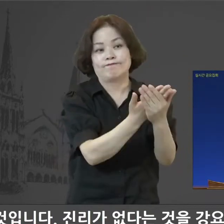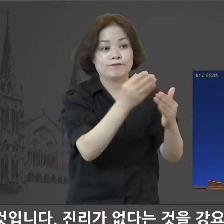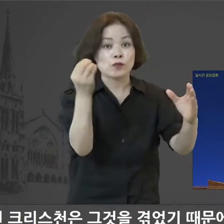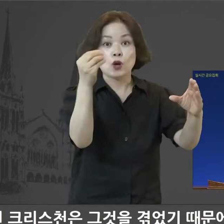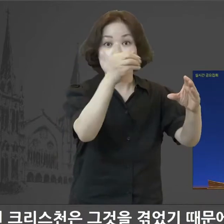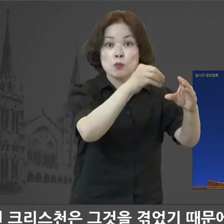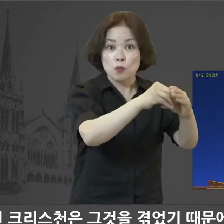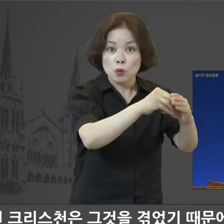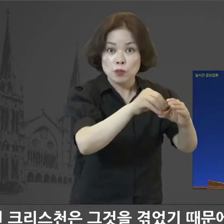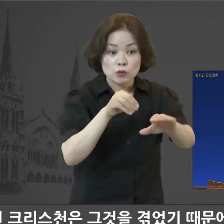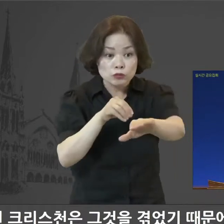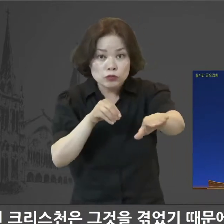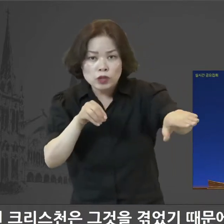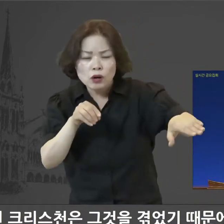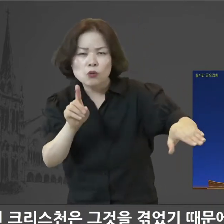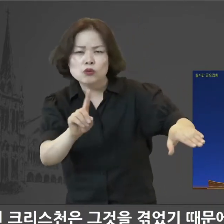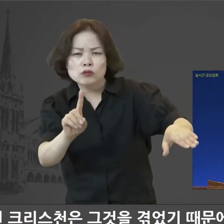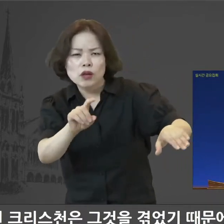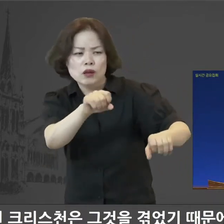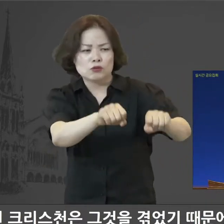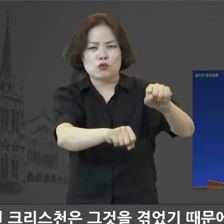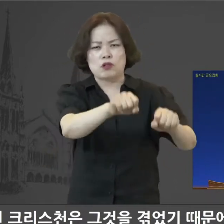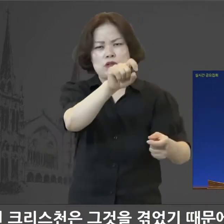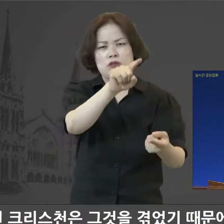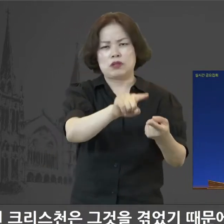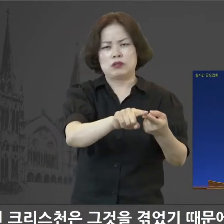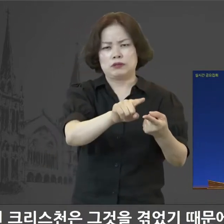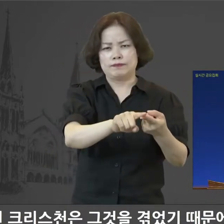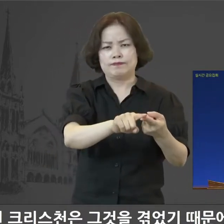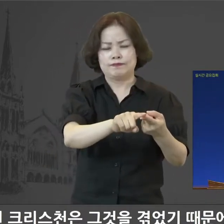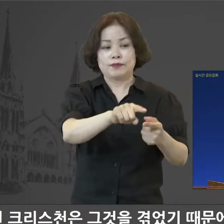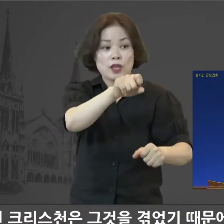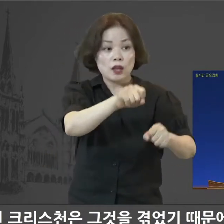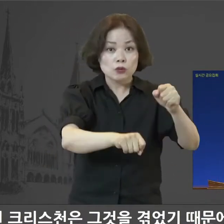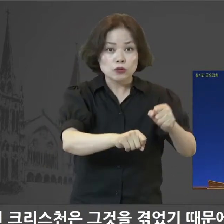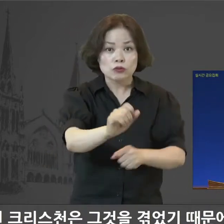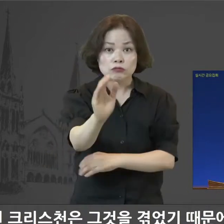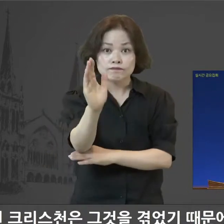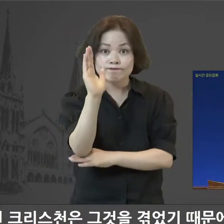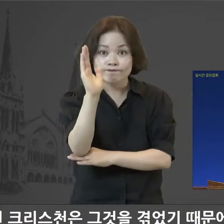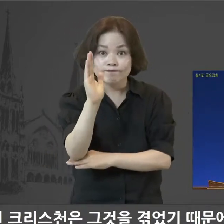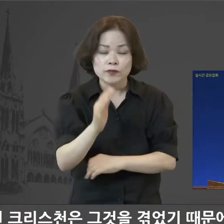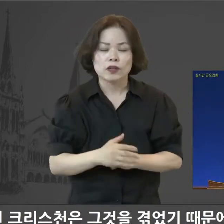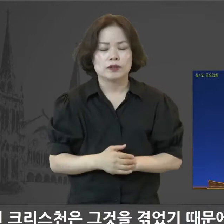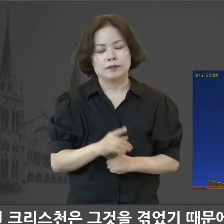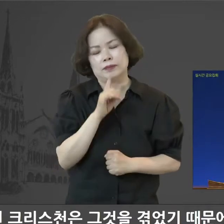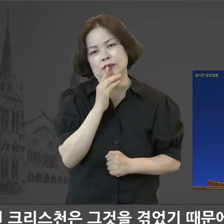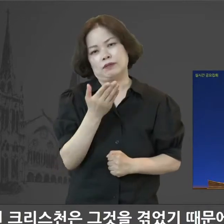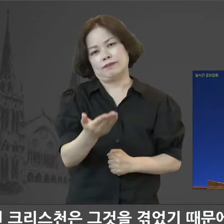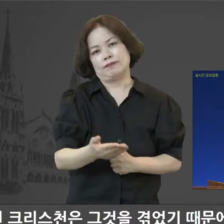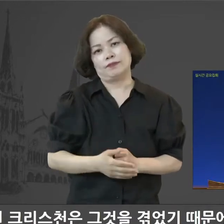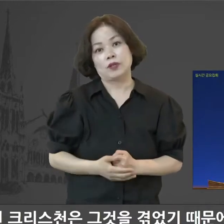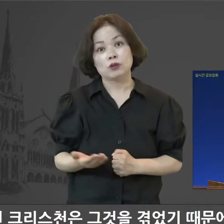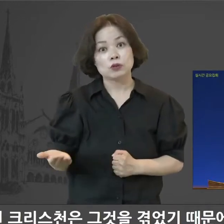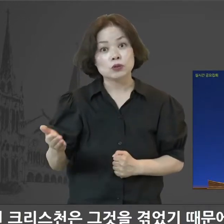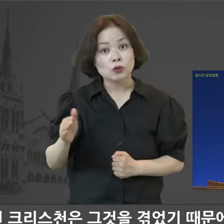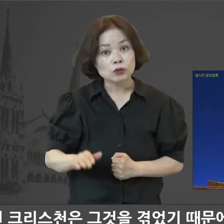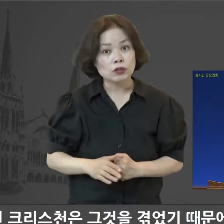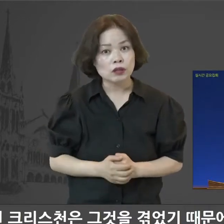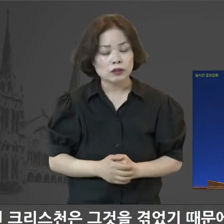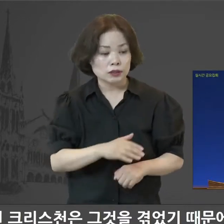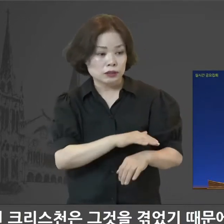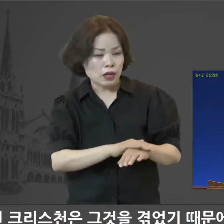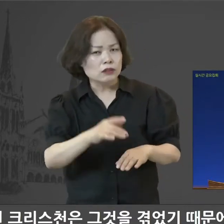거기에 따라서 우리가 어떻게 행동할 것이냐라고 하는 그 행동 강령을 얘기하게 되는 것이죠. 그런데